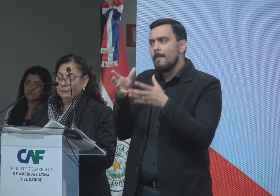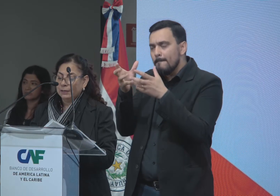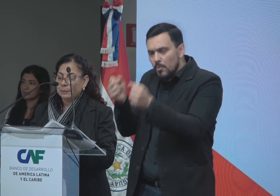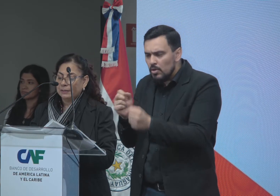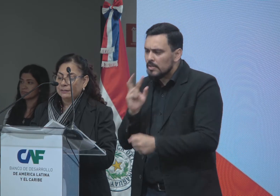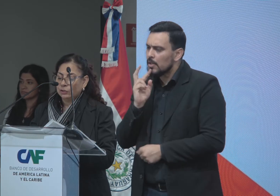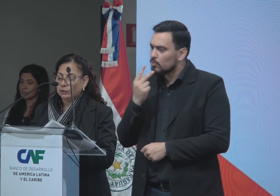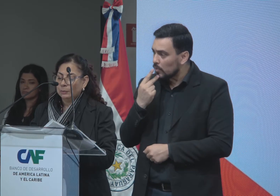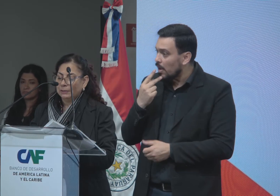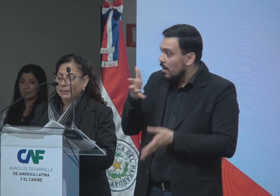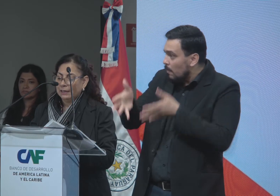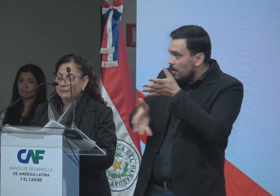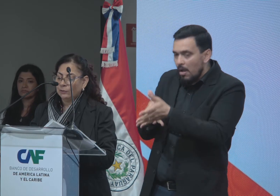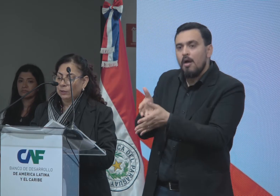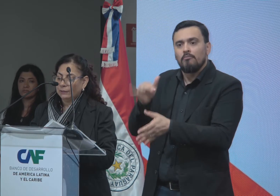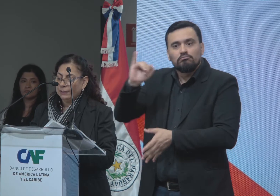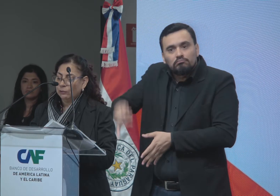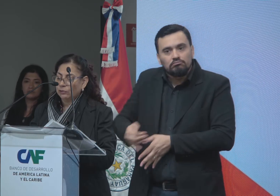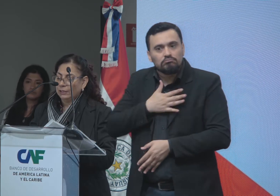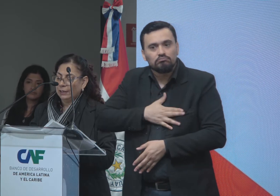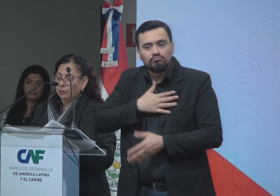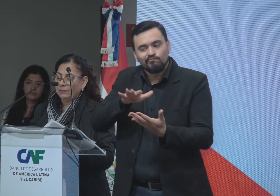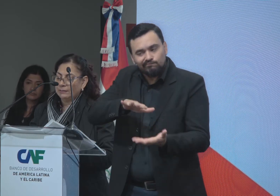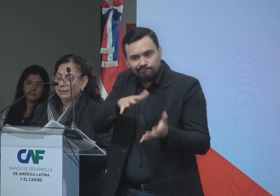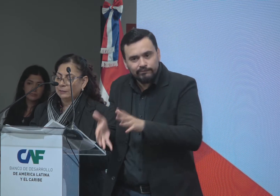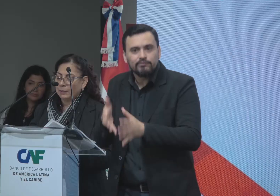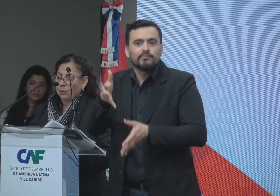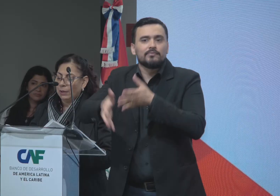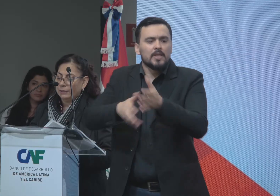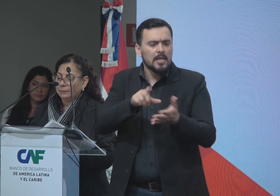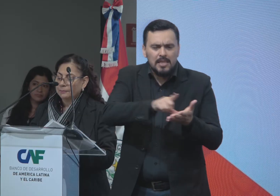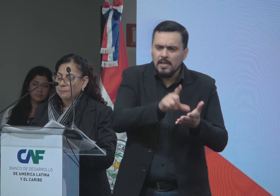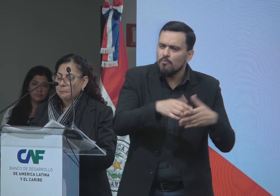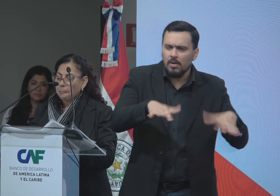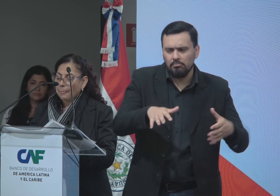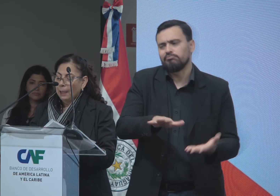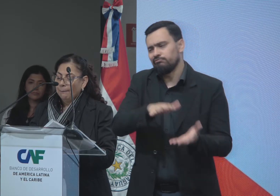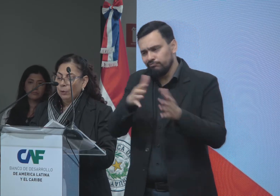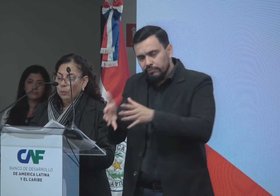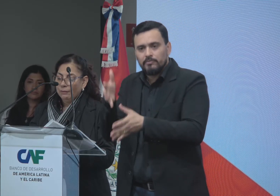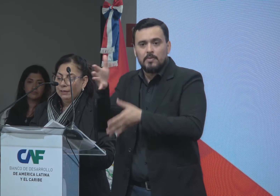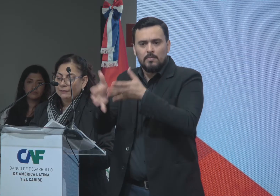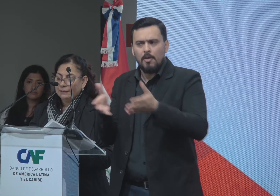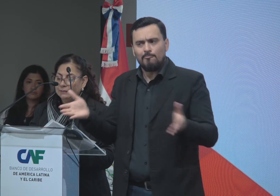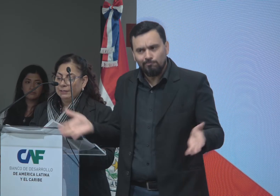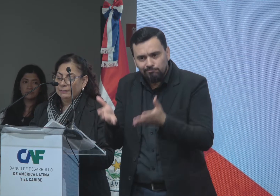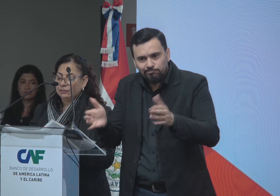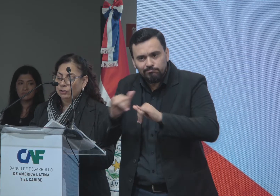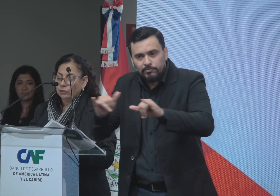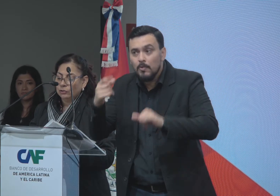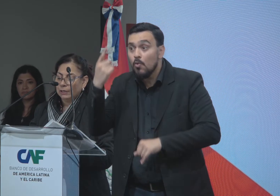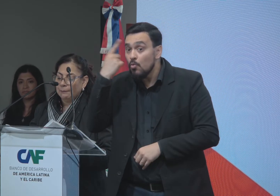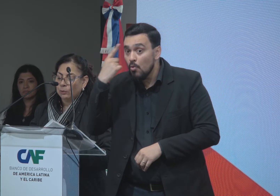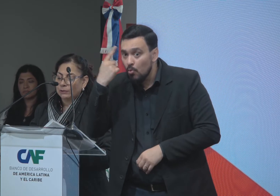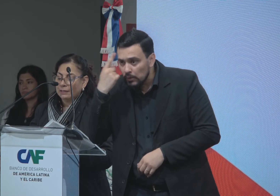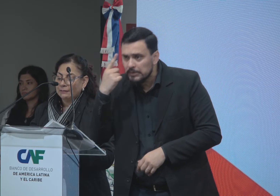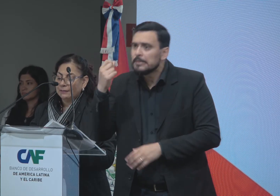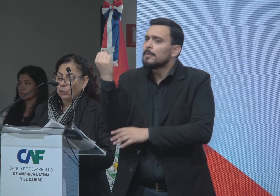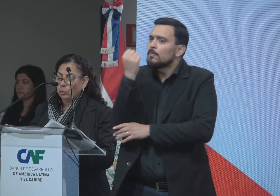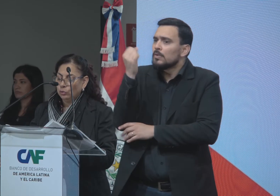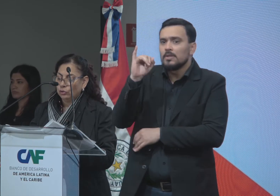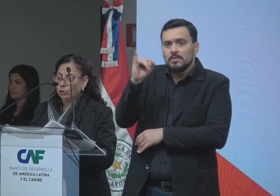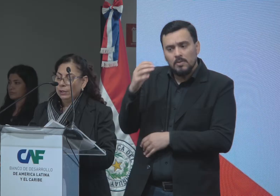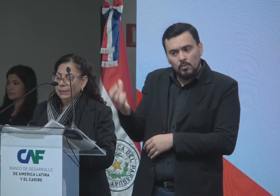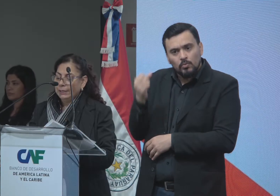e interpretación de materiales educativos en lengua de señas paraguaya. Promueve la sensibilización sobre la importancia